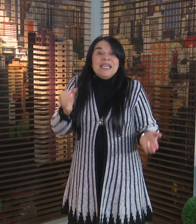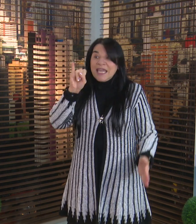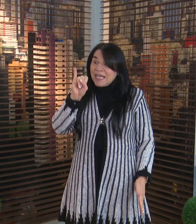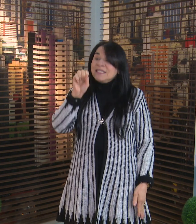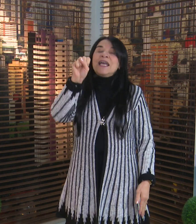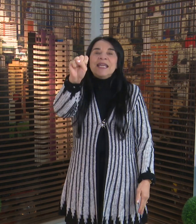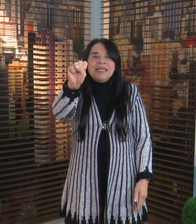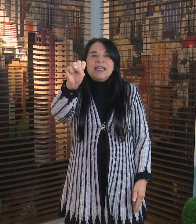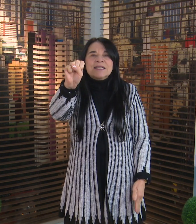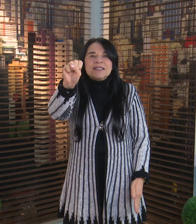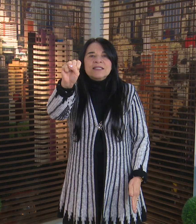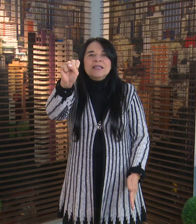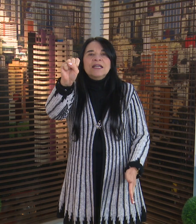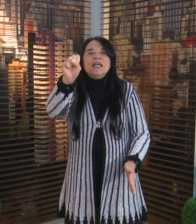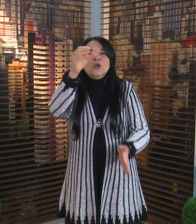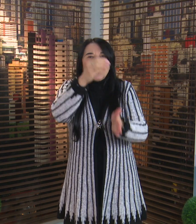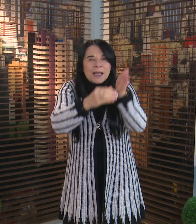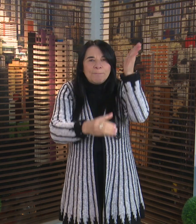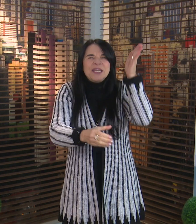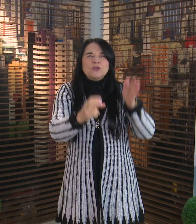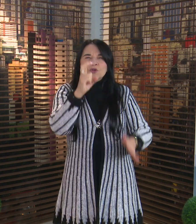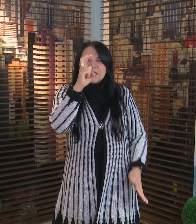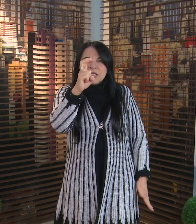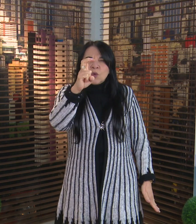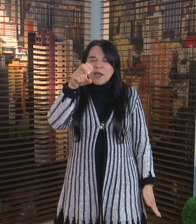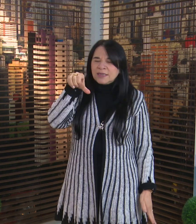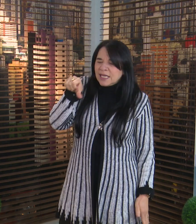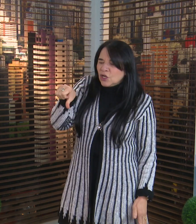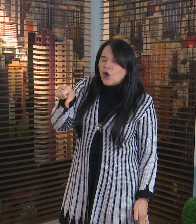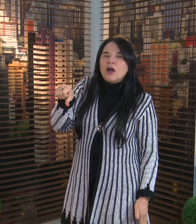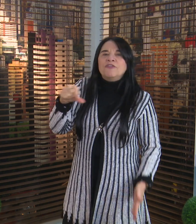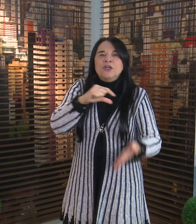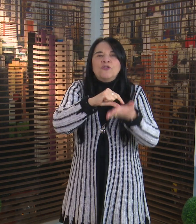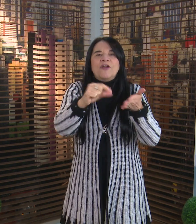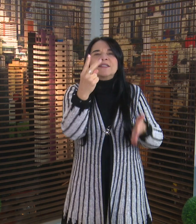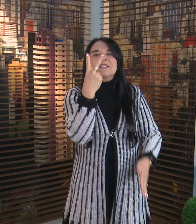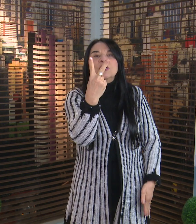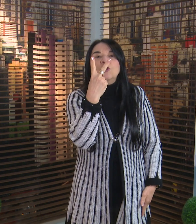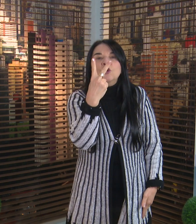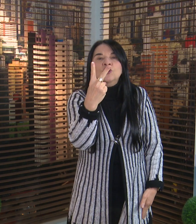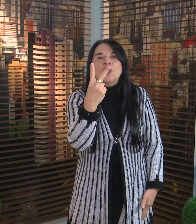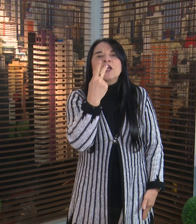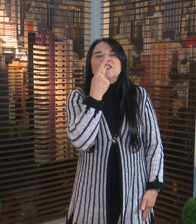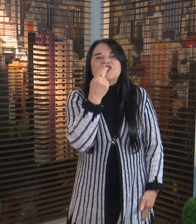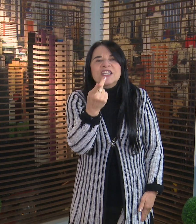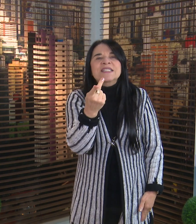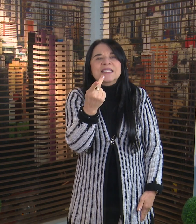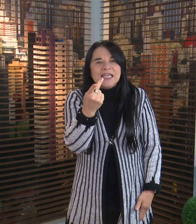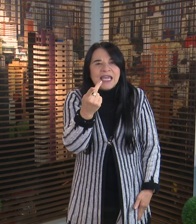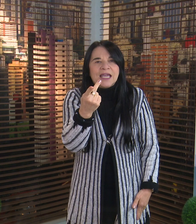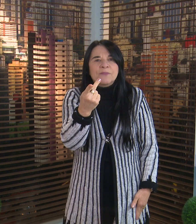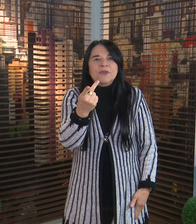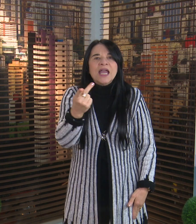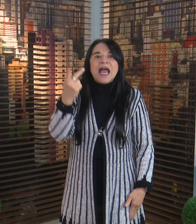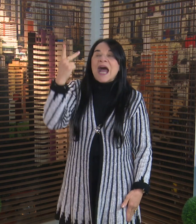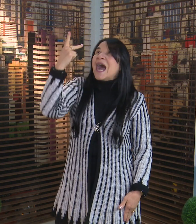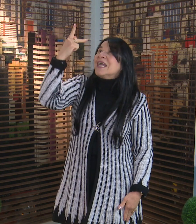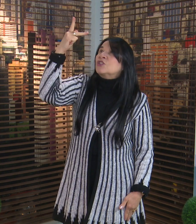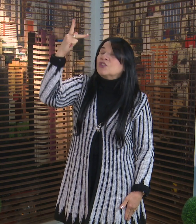E em Isaías, no capítulo 59, no versículo 2, diz que